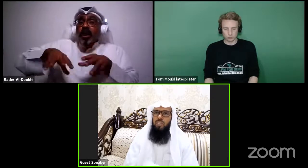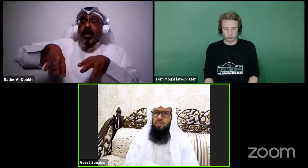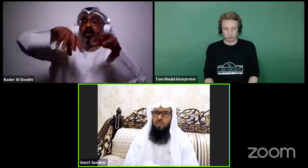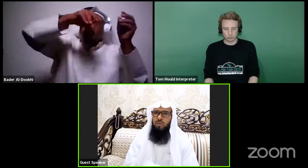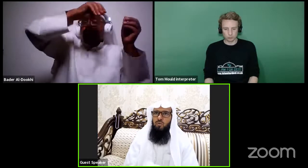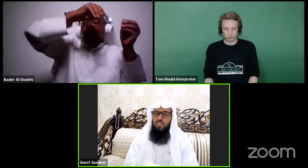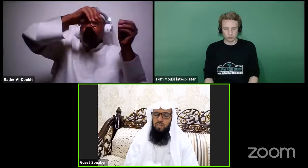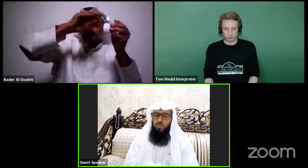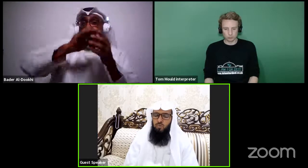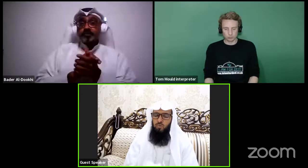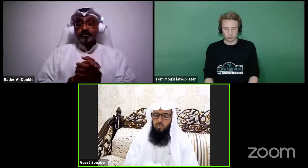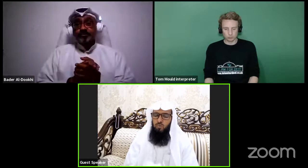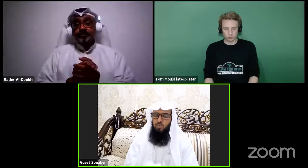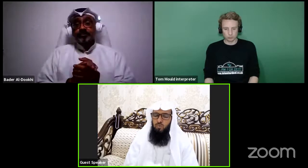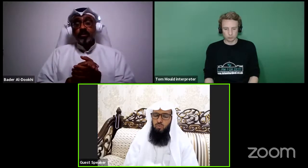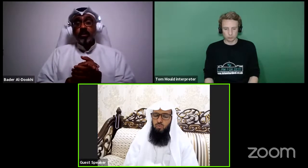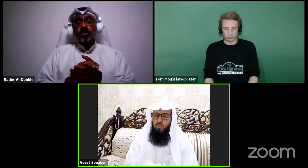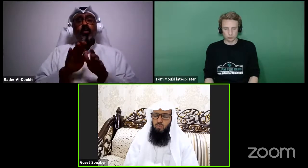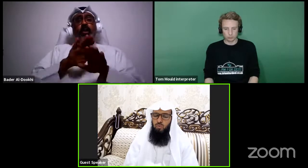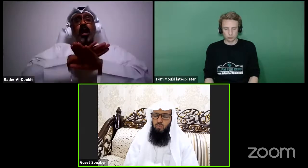وأكمل ذلك وأتمه